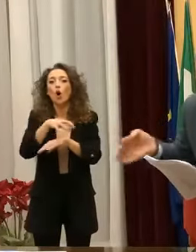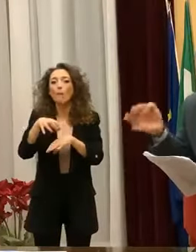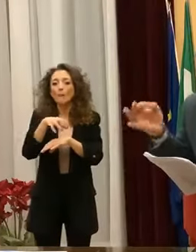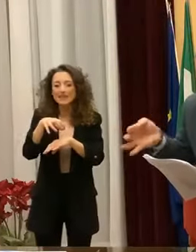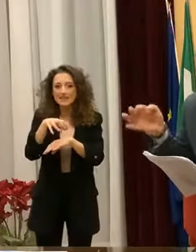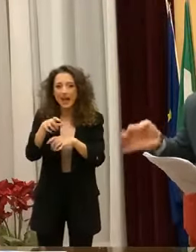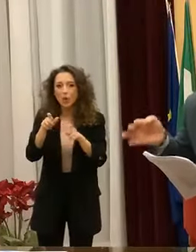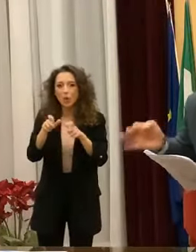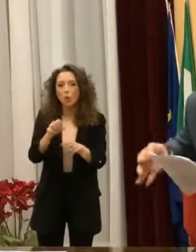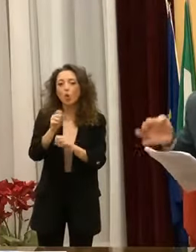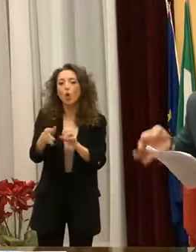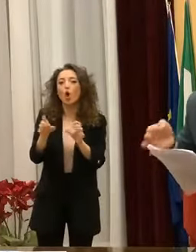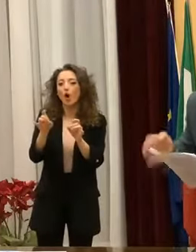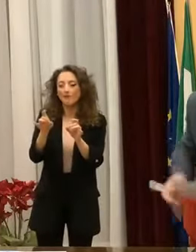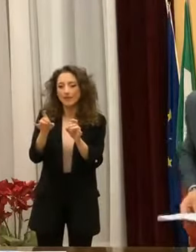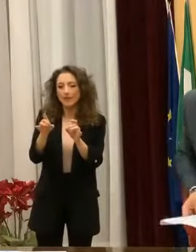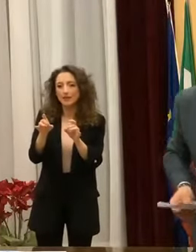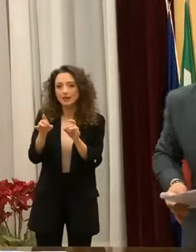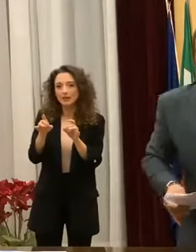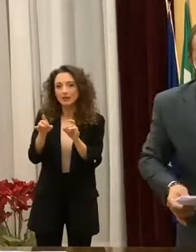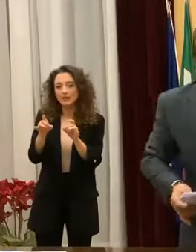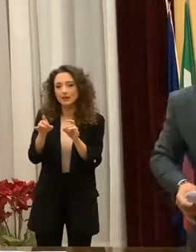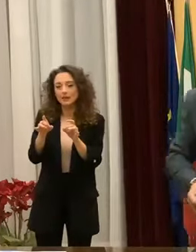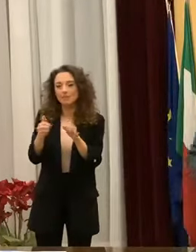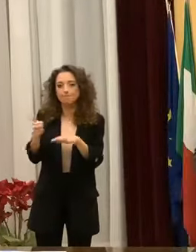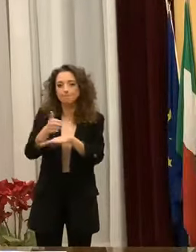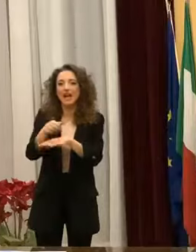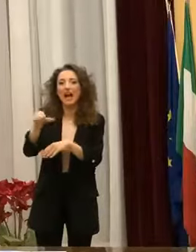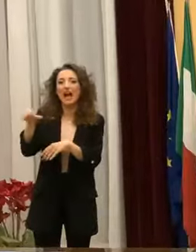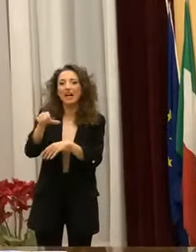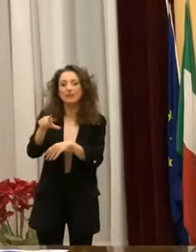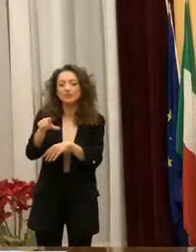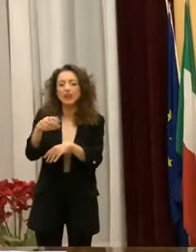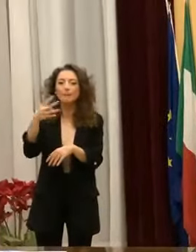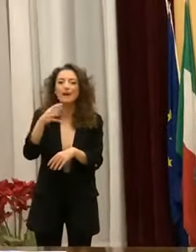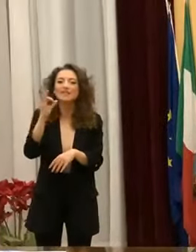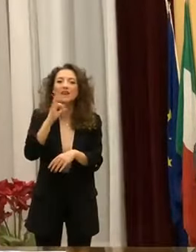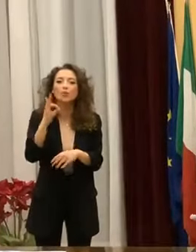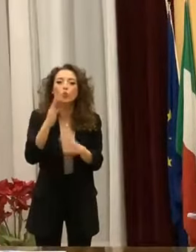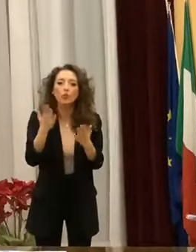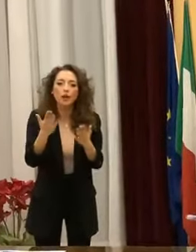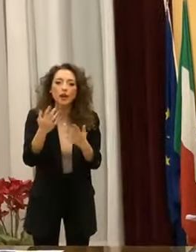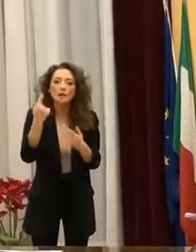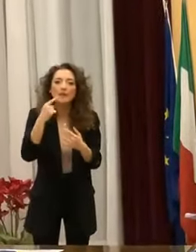Covid presso l'azienda sanitaria provinciale di Messina. Marzia Furnari a Messina grazie a me.